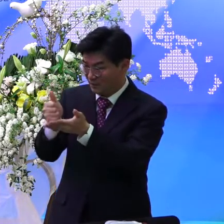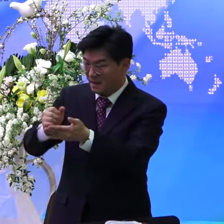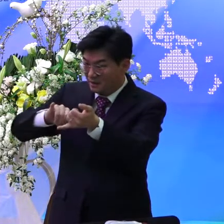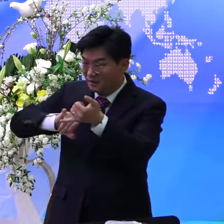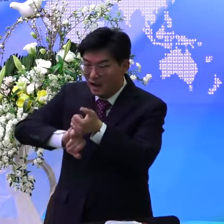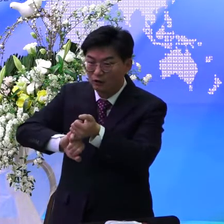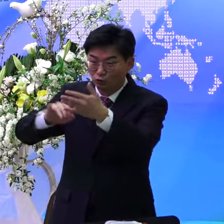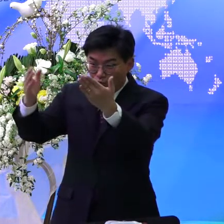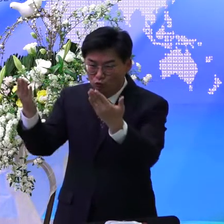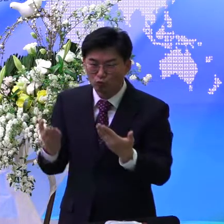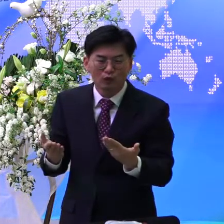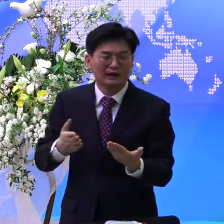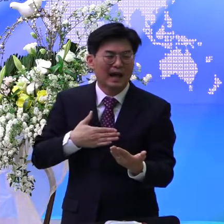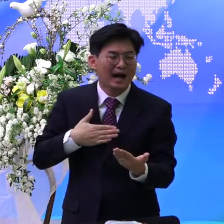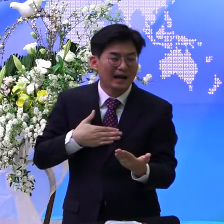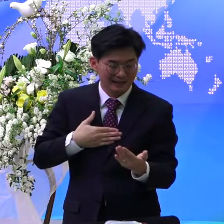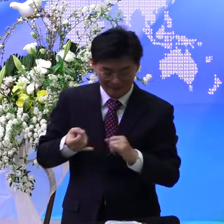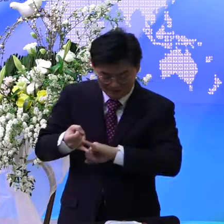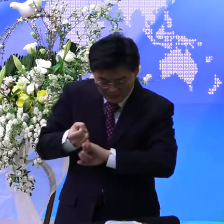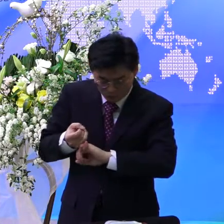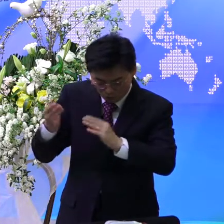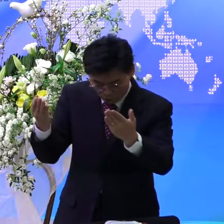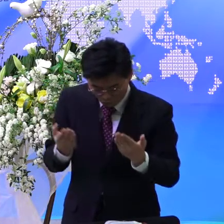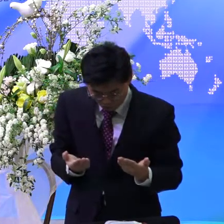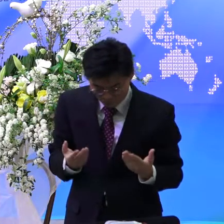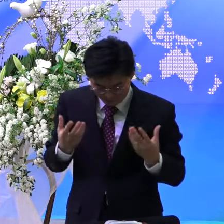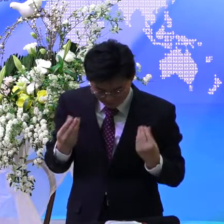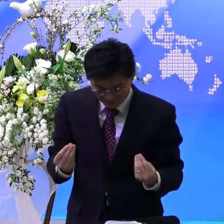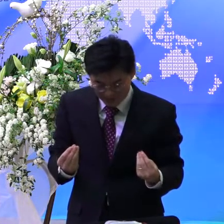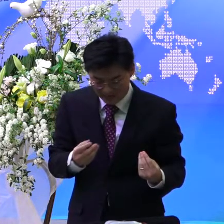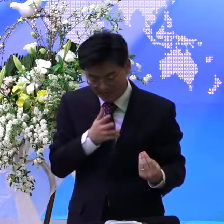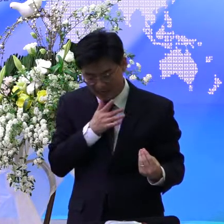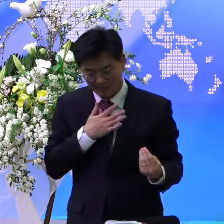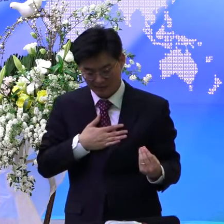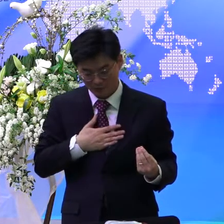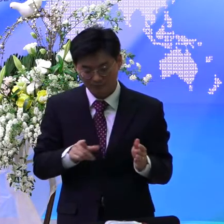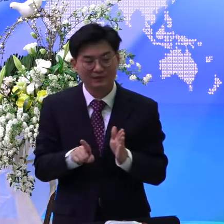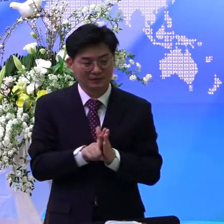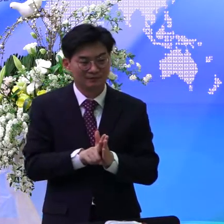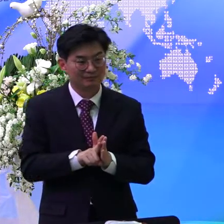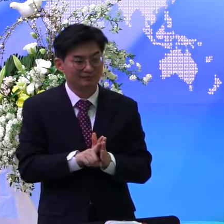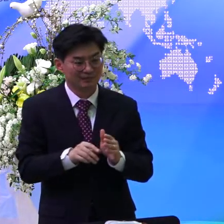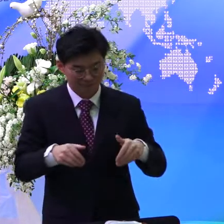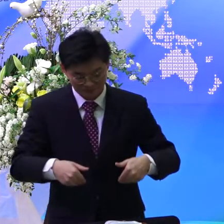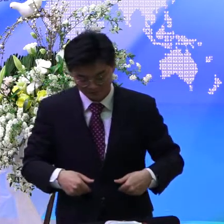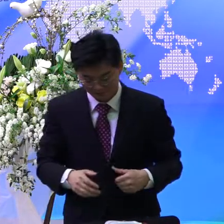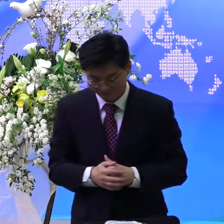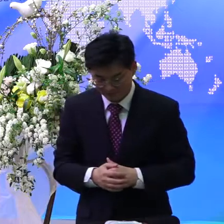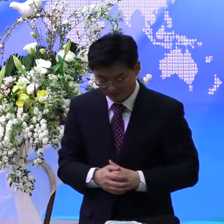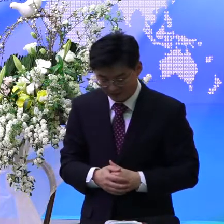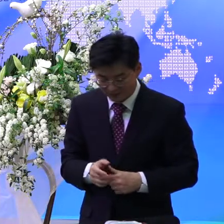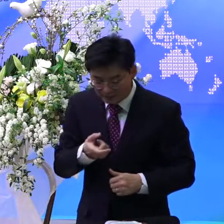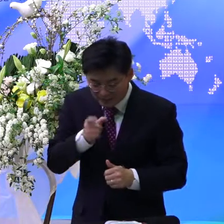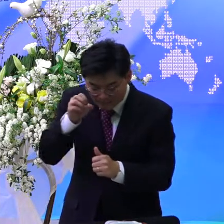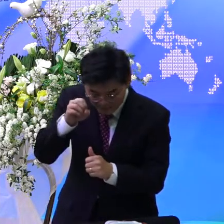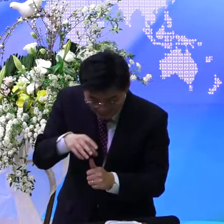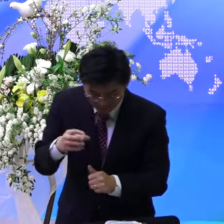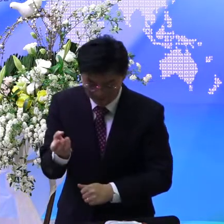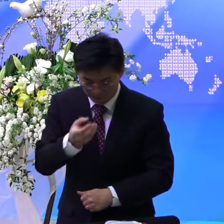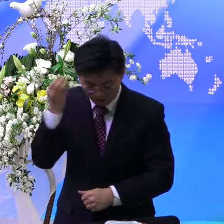바랍니다. 예수님이 주신 이 약속의 말씀은 성령으로 세례를 받을 것이다. 그리고 권능이 임할 것이고